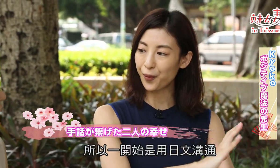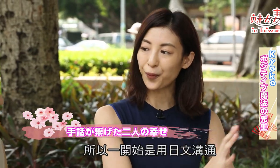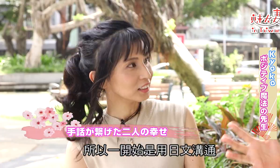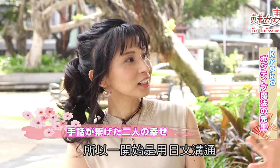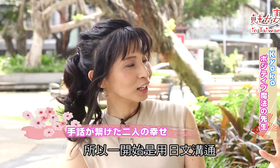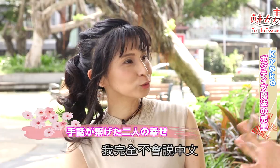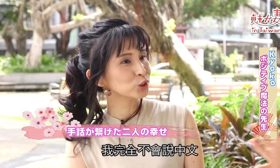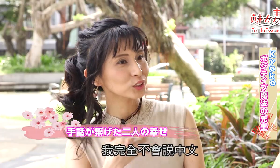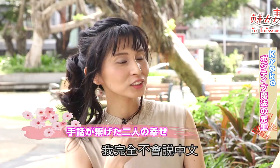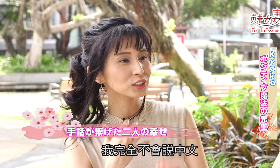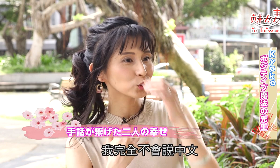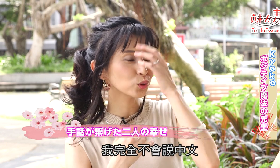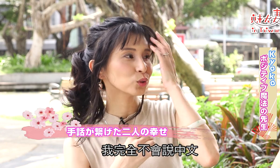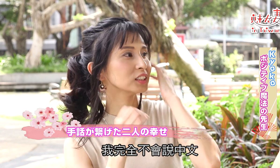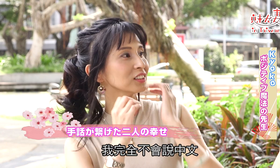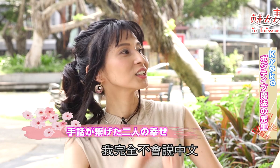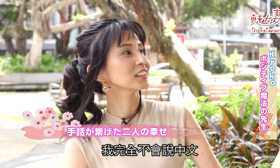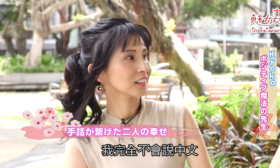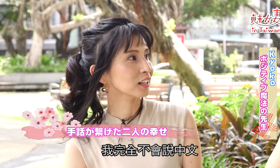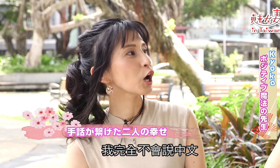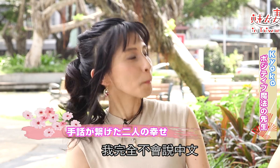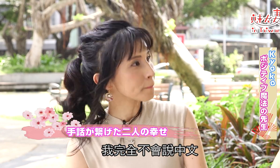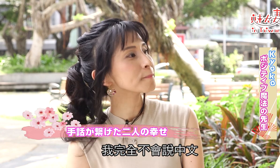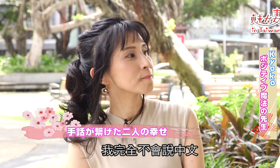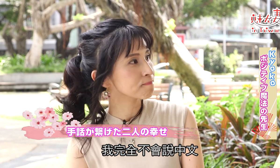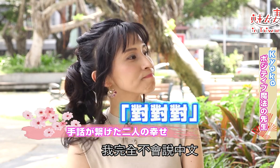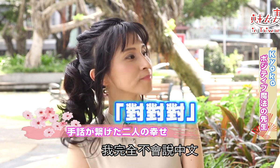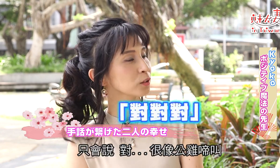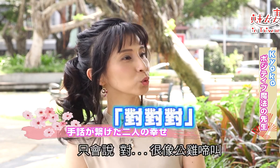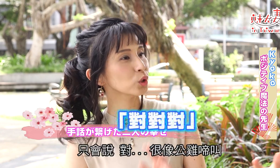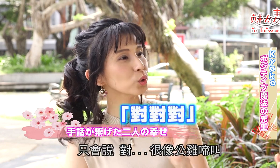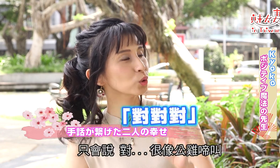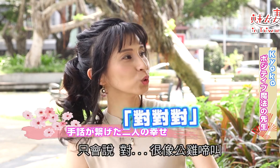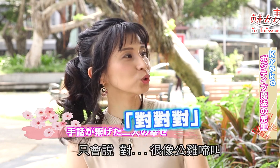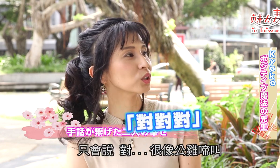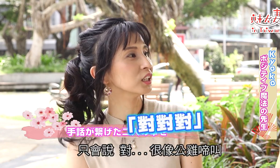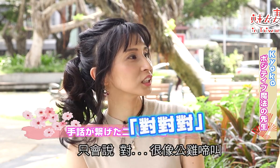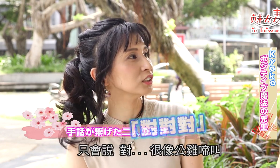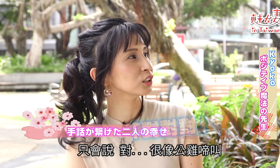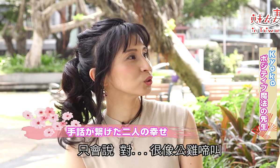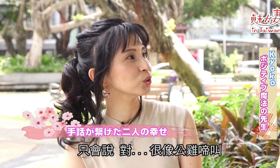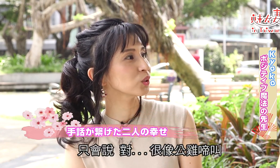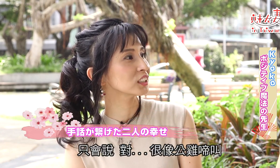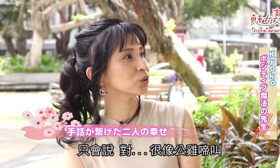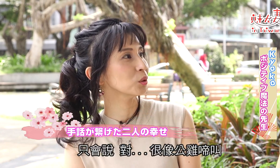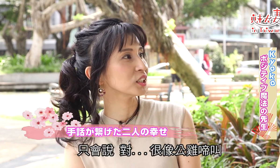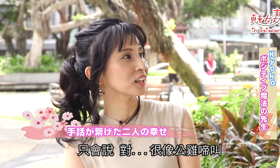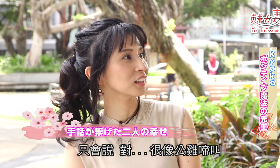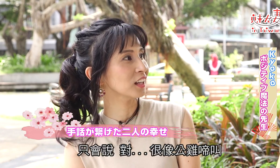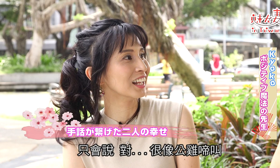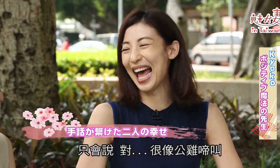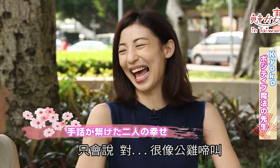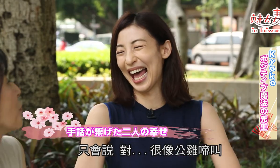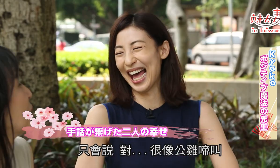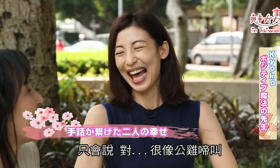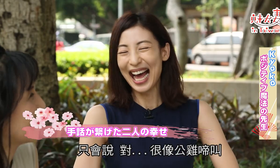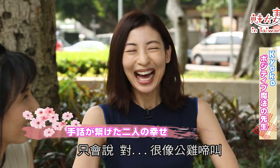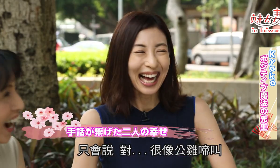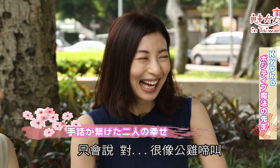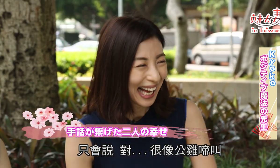で、 そうですね、むしろ私は中国語はゼロだったから、 そうですよね、う んうん、あのトイトイトイっていうのがなんか鶏の鳴き声みたいだな 思ったりとか